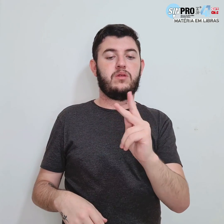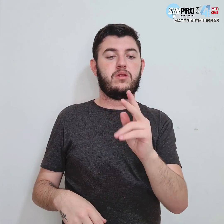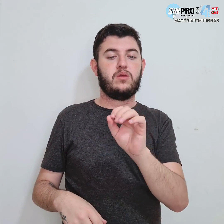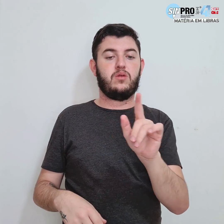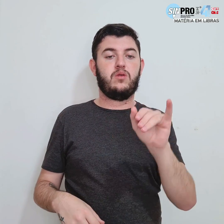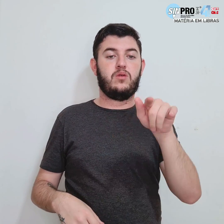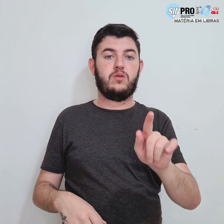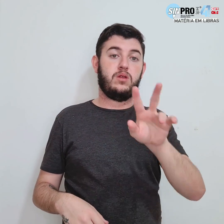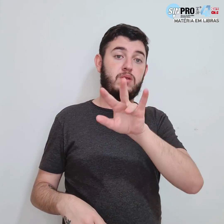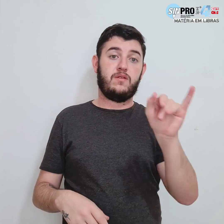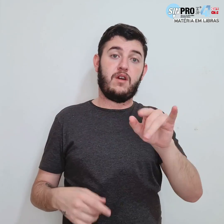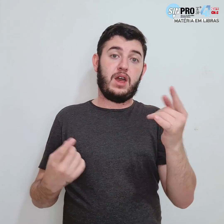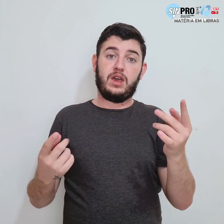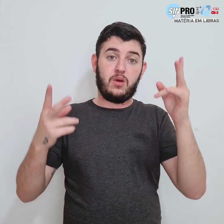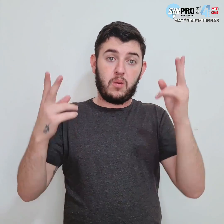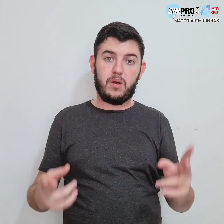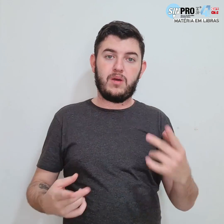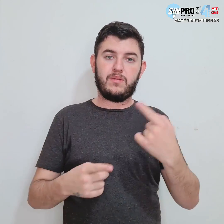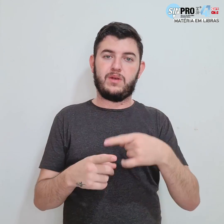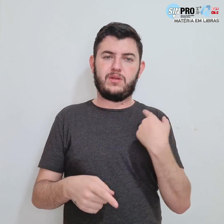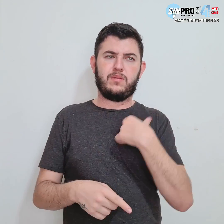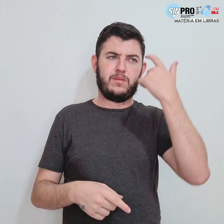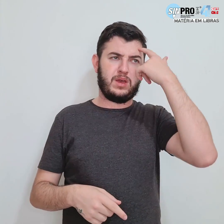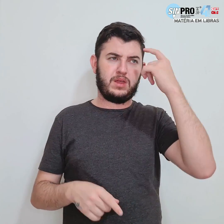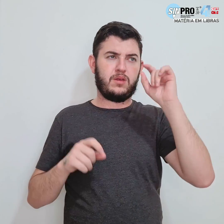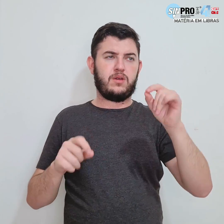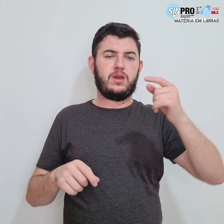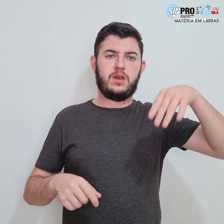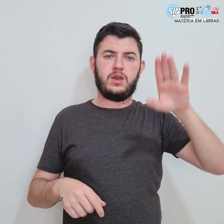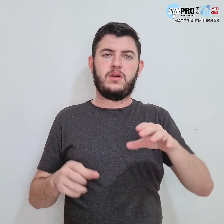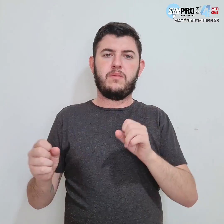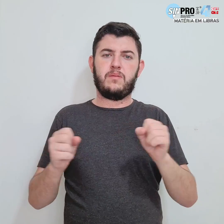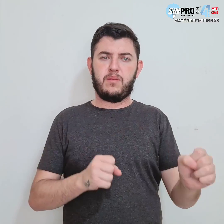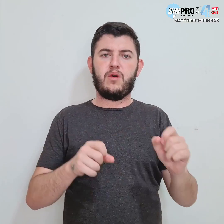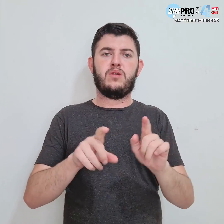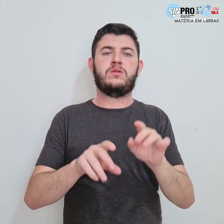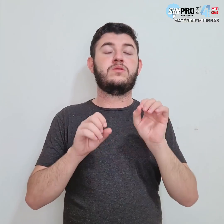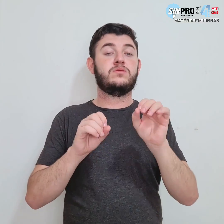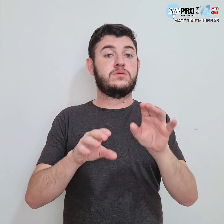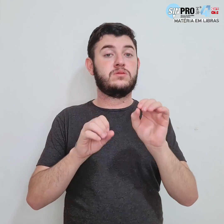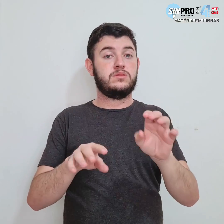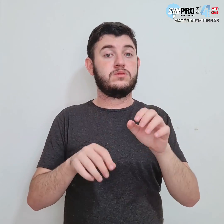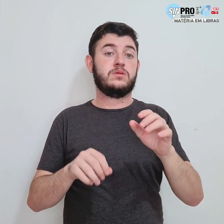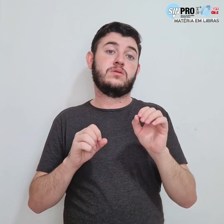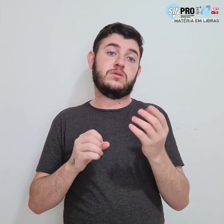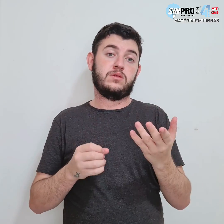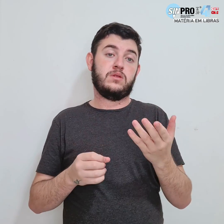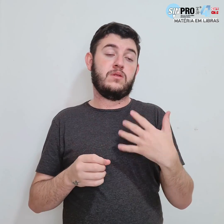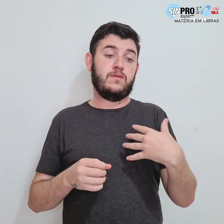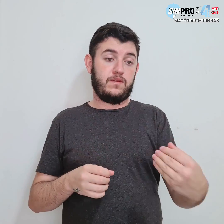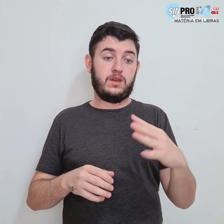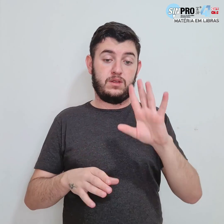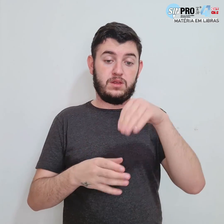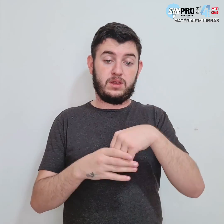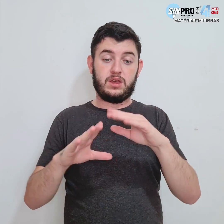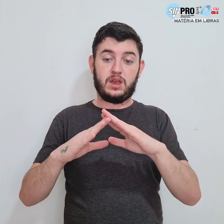linha, porque se formos pensar quem é que terá condições de poder fomentar o ensino, a educação para seus filhos em casa, é a